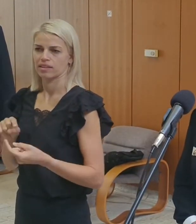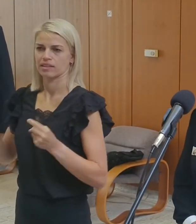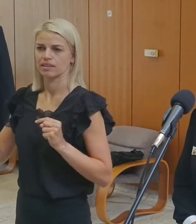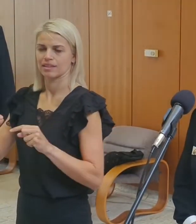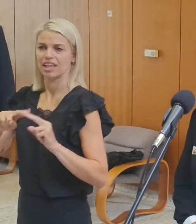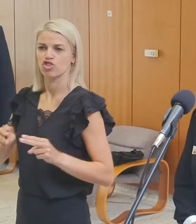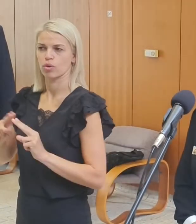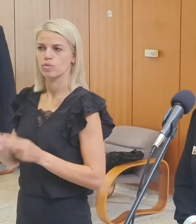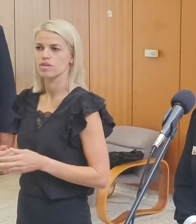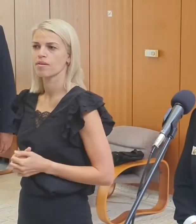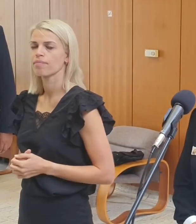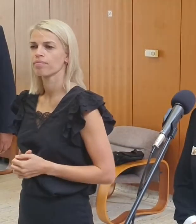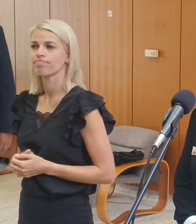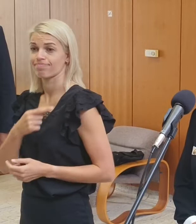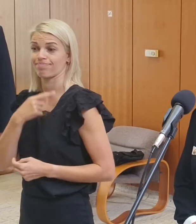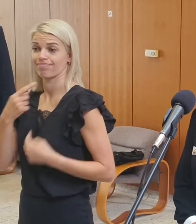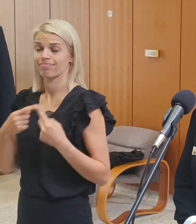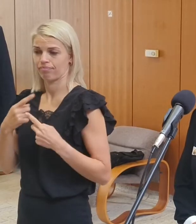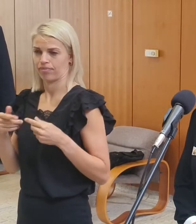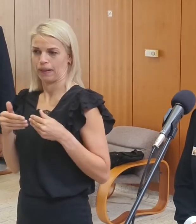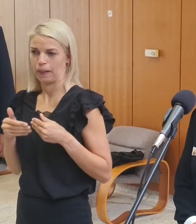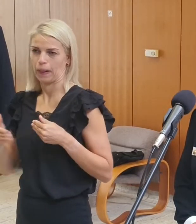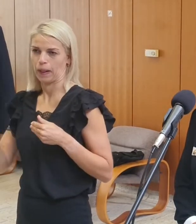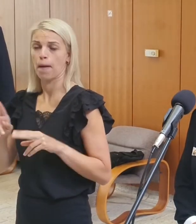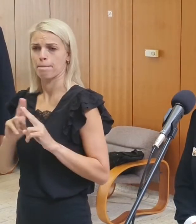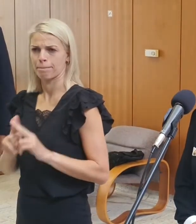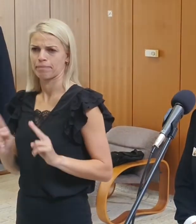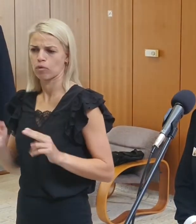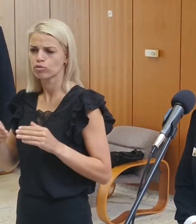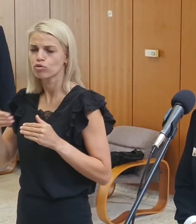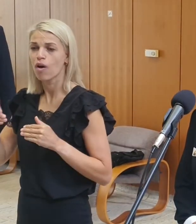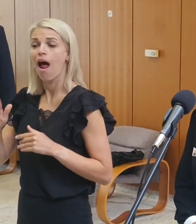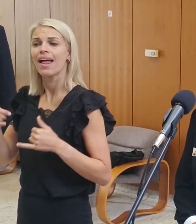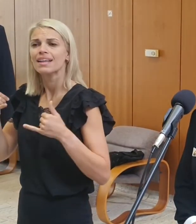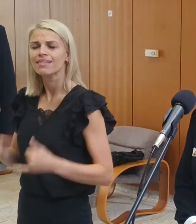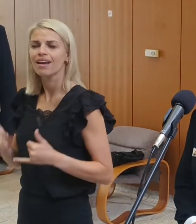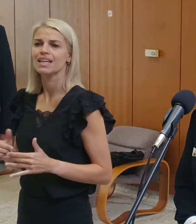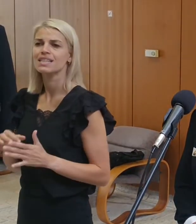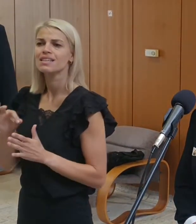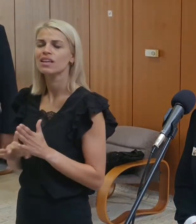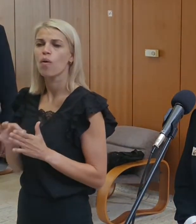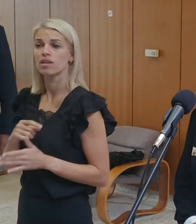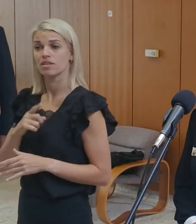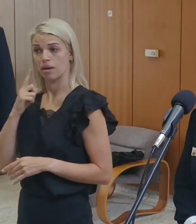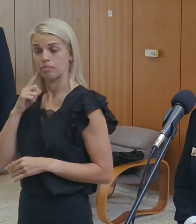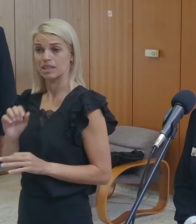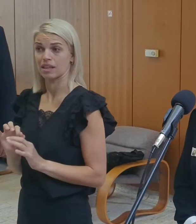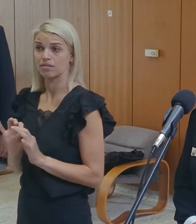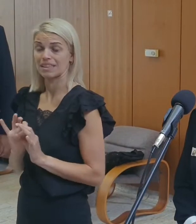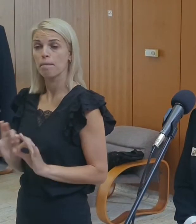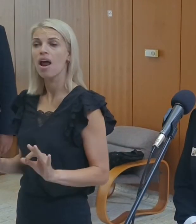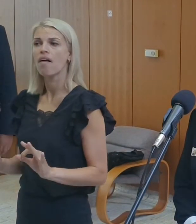ministerka, chcem dostať sa do nejakej blízkej budúcnosti, ale teraz v tejto aktuálnej situácii je podľa vás zamieste, keď